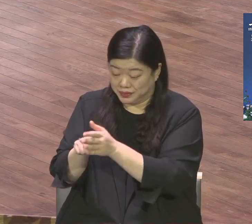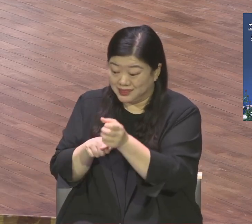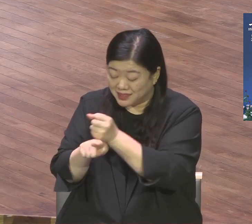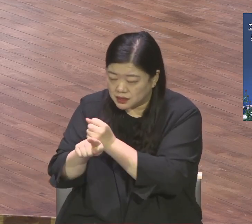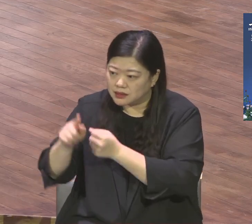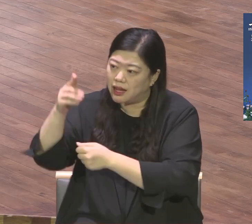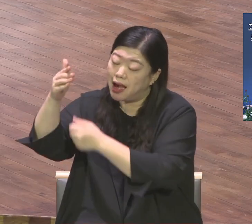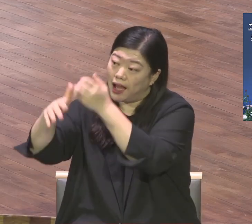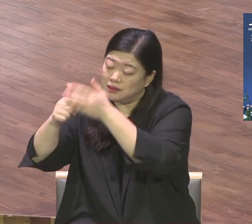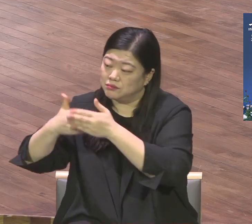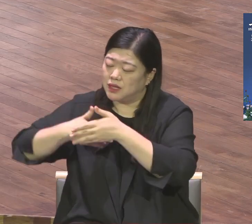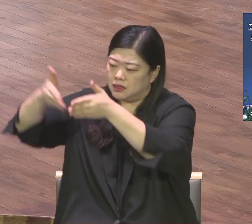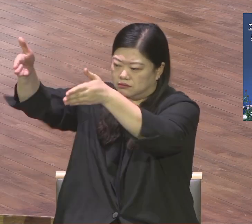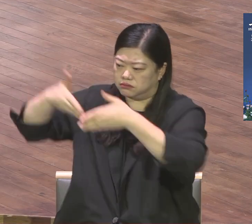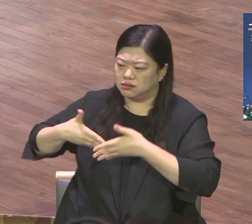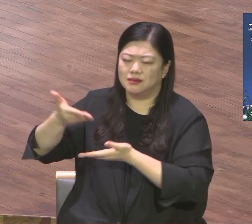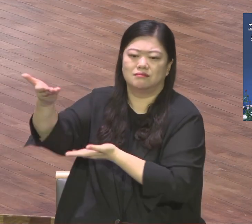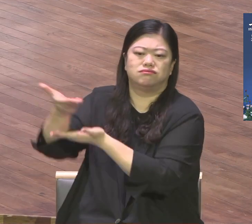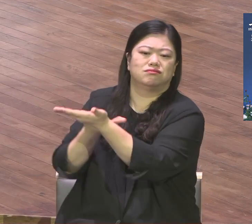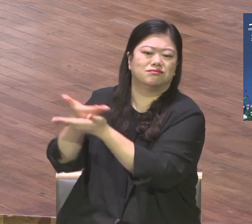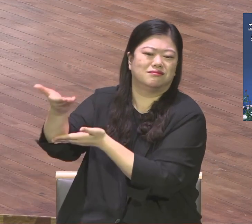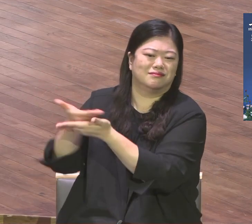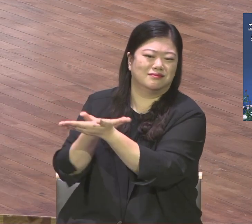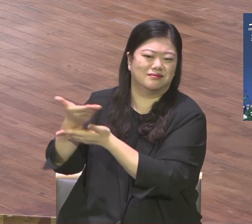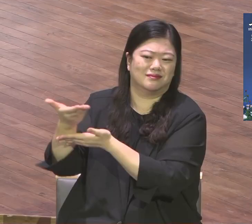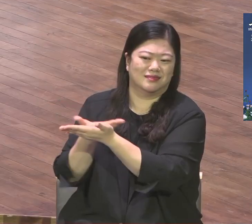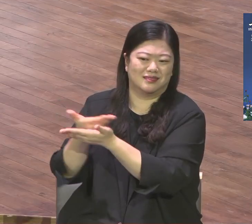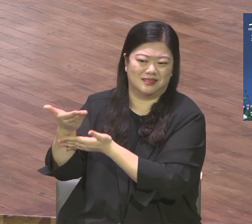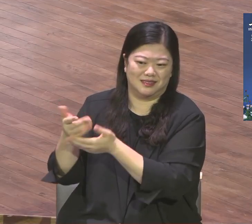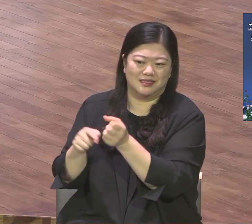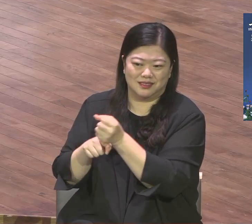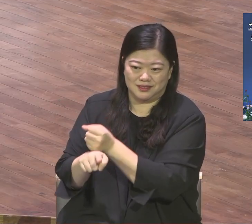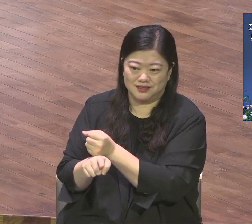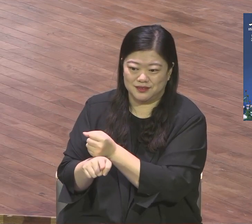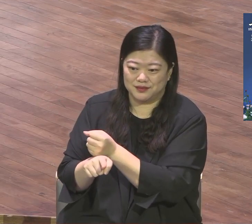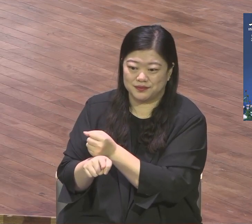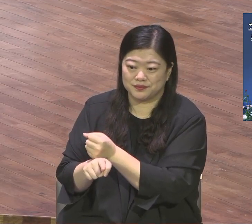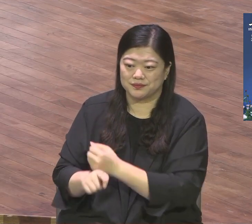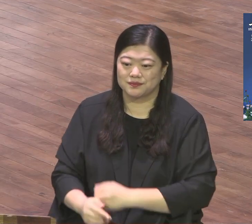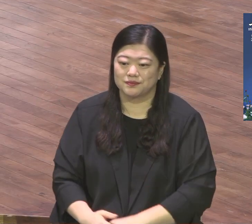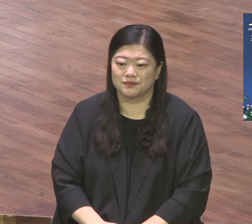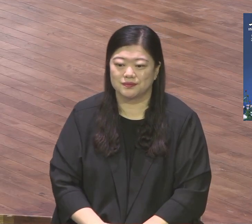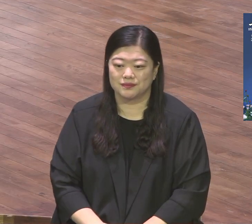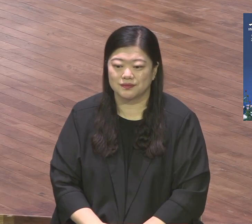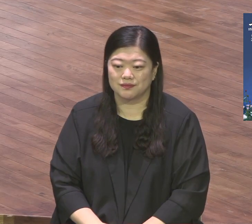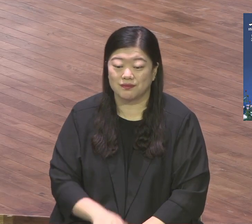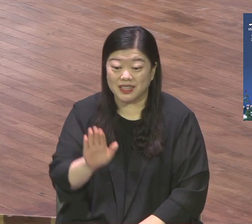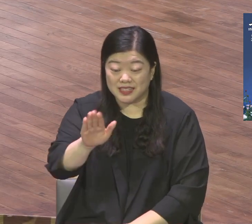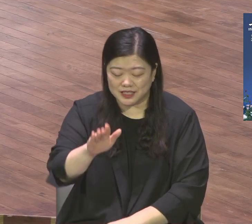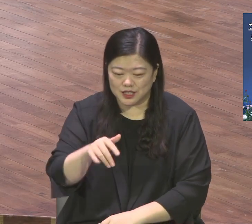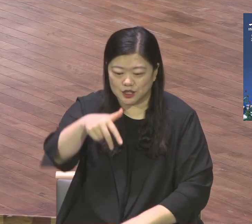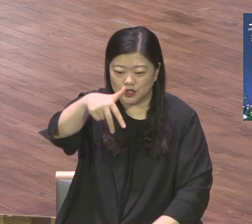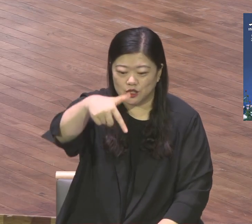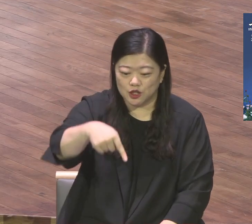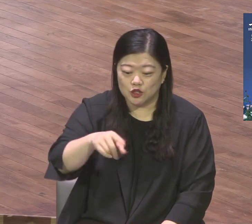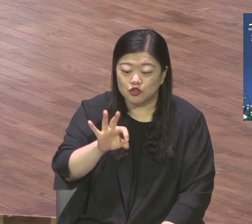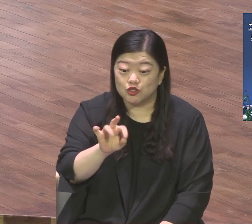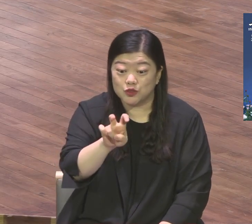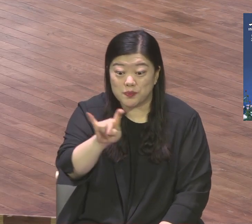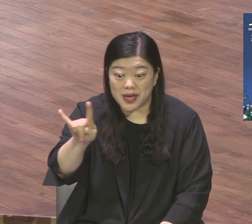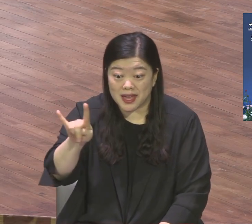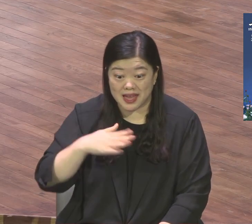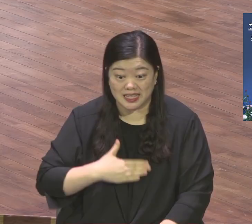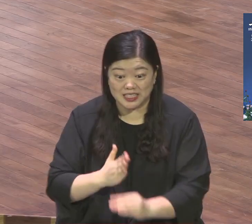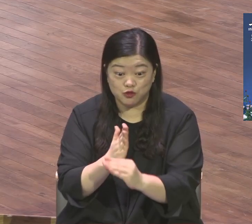하나님과 사람과의 만나게 해주는 역할. 우리 이 영적으로 말하면 중매쟁이, 이 세상 말하면